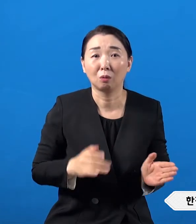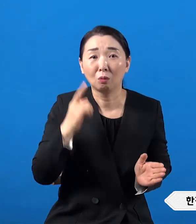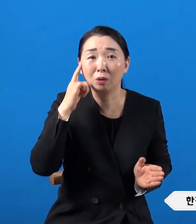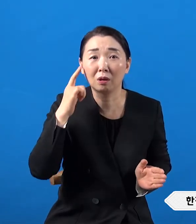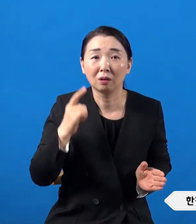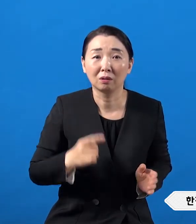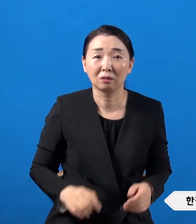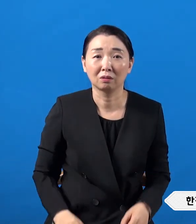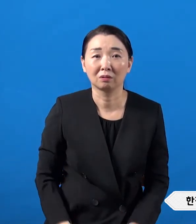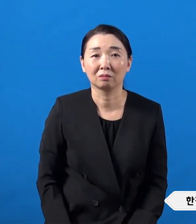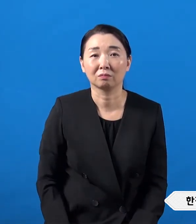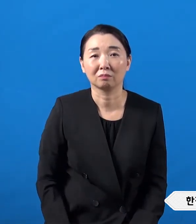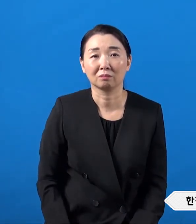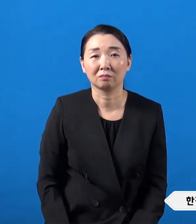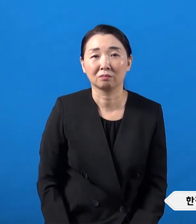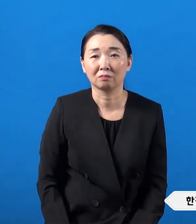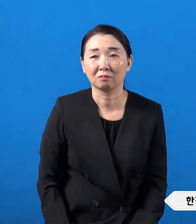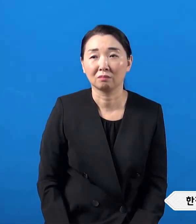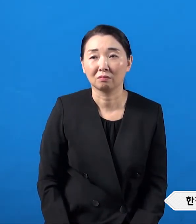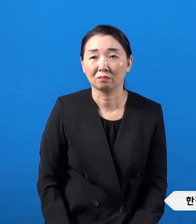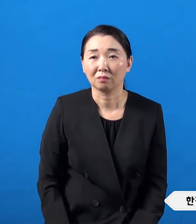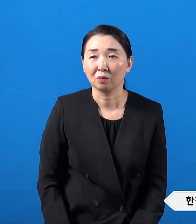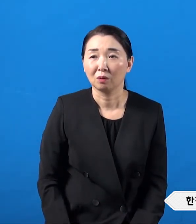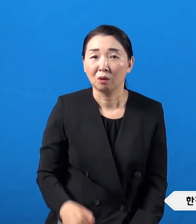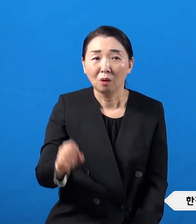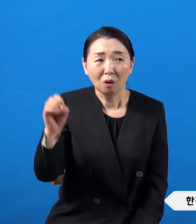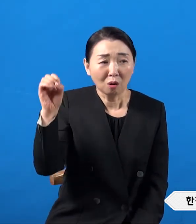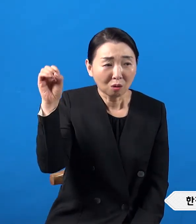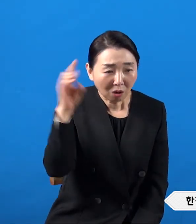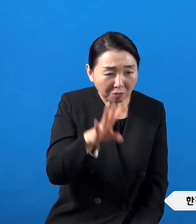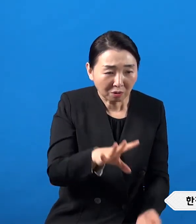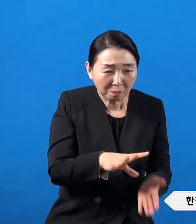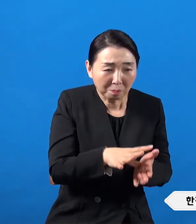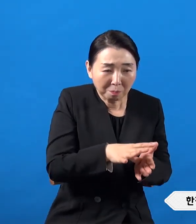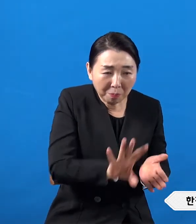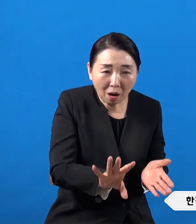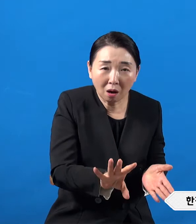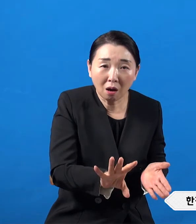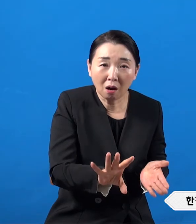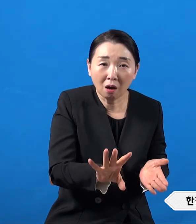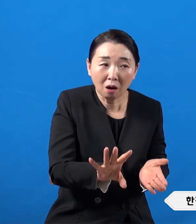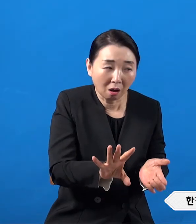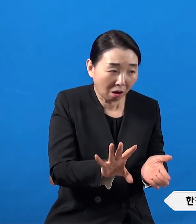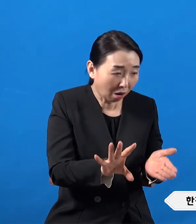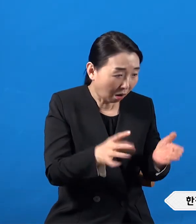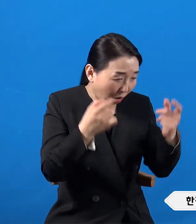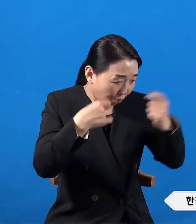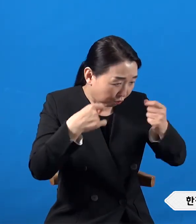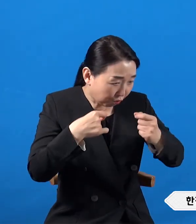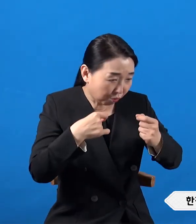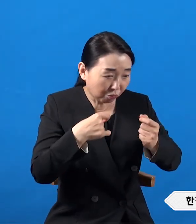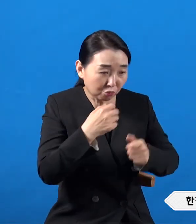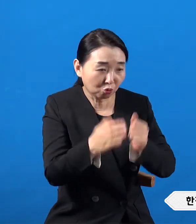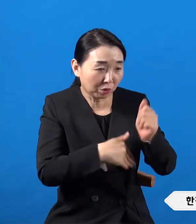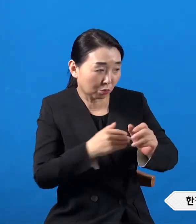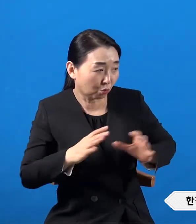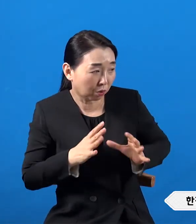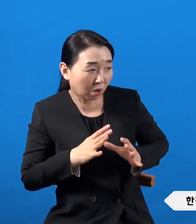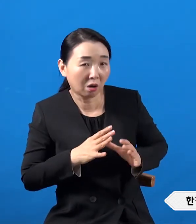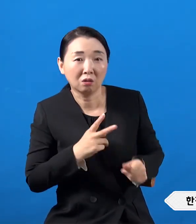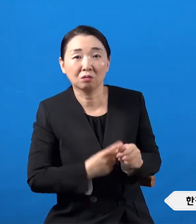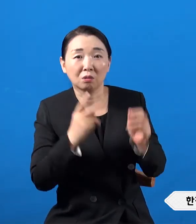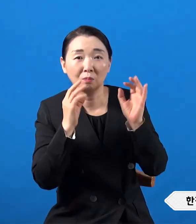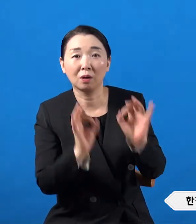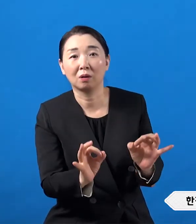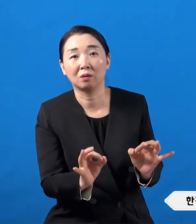터뜨렸습니다. 이 사납던 아이가 우니까 주위에서 전부 깜짝 놀랐지요.